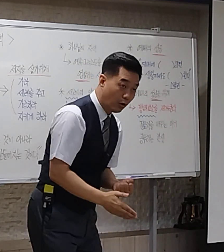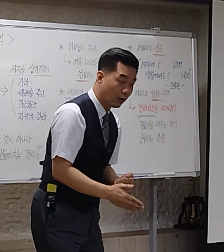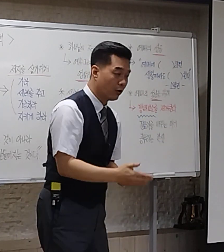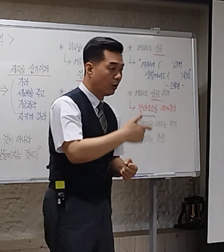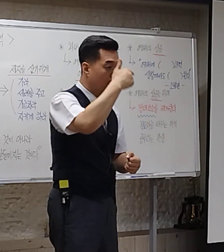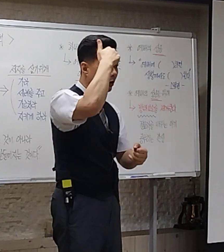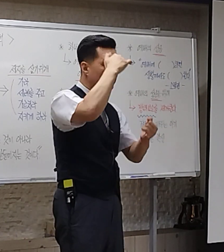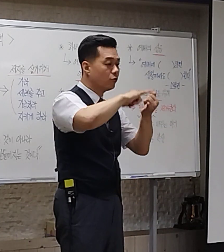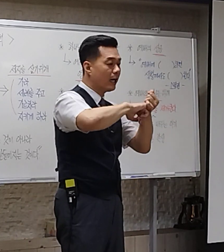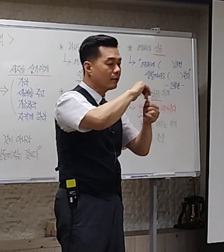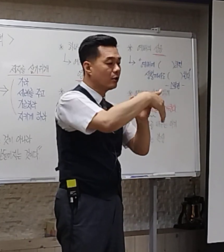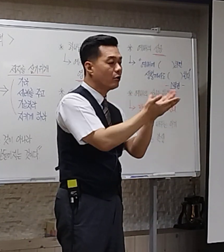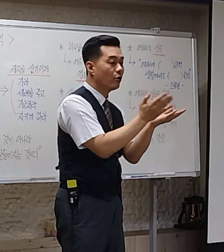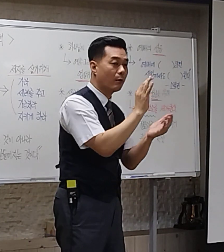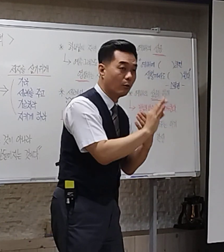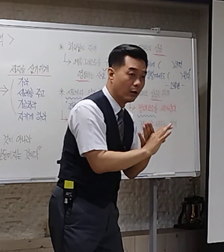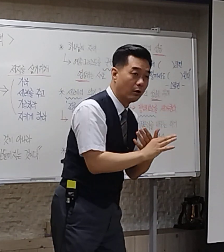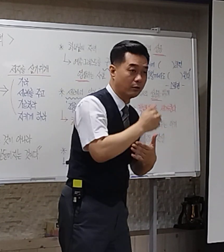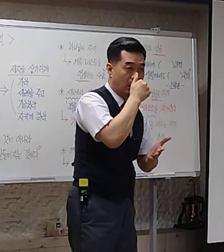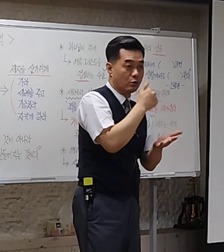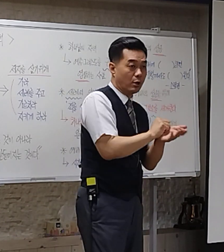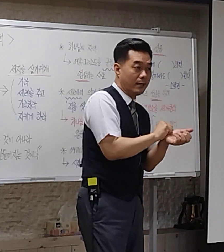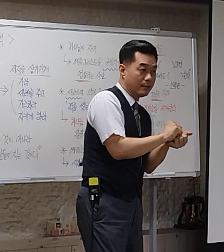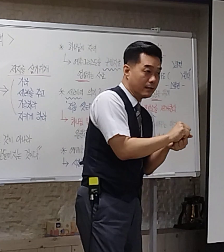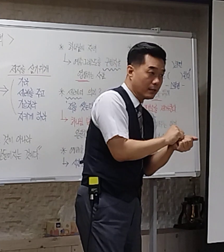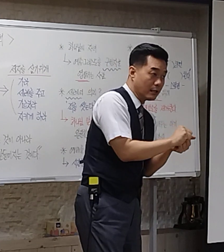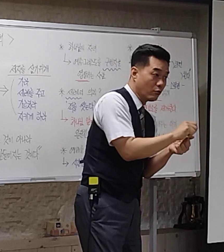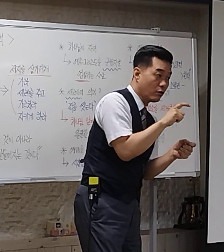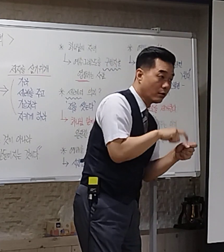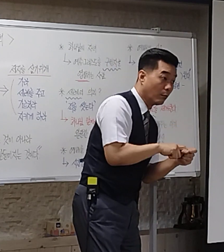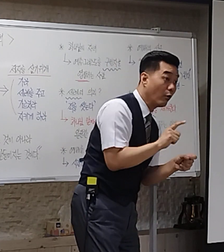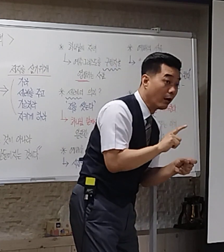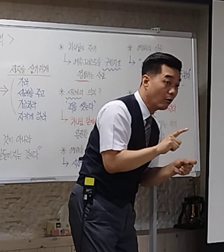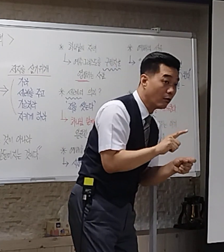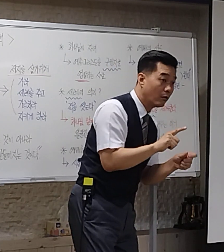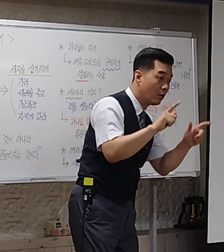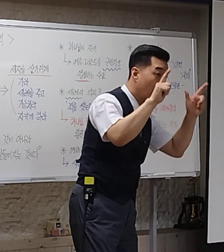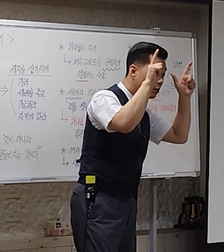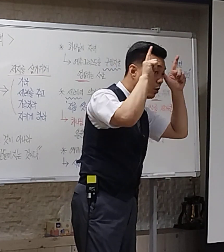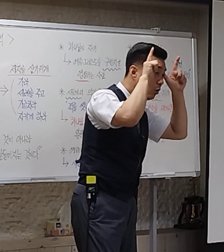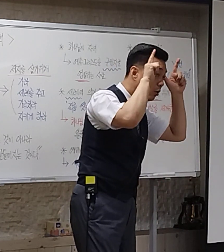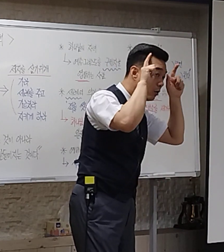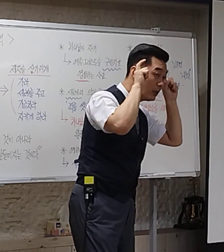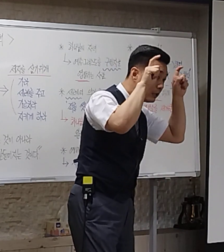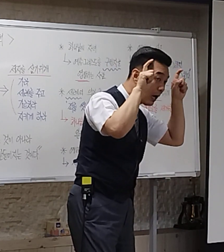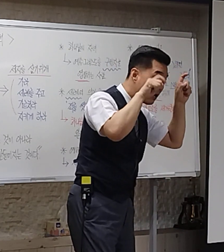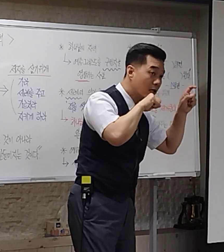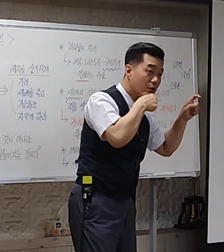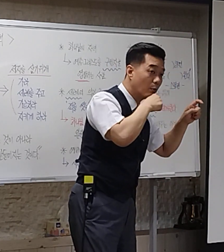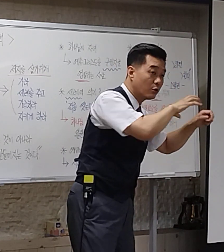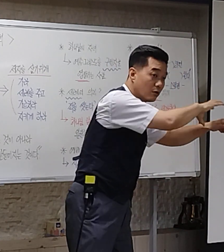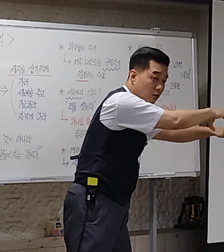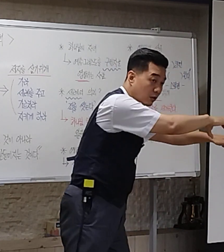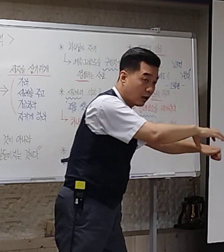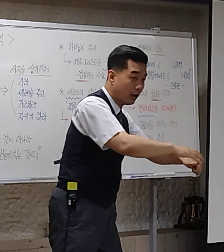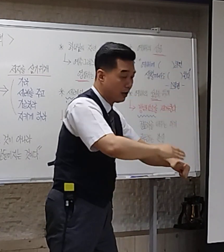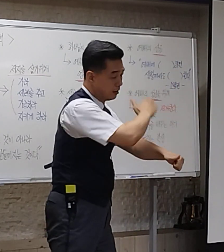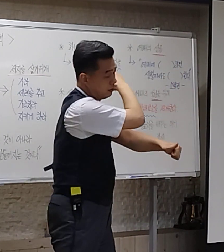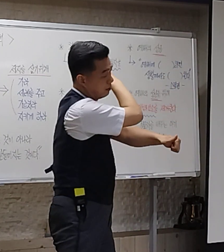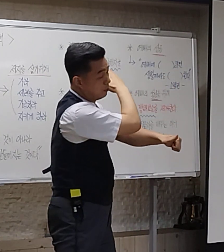그래서 구약 성경에 보면 죄를 씻기 위해서 뭐 해요? 소, 양, 염소를 끌어다가